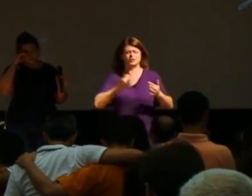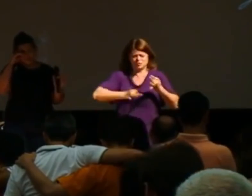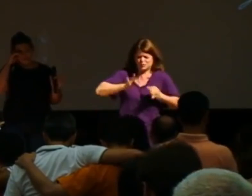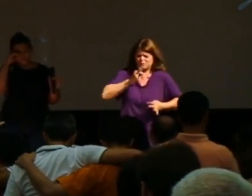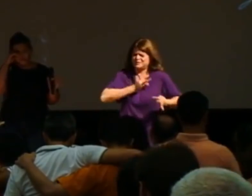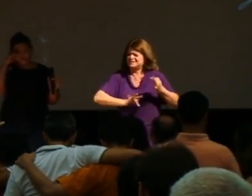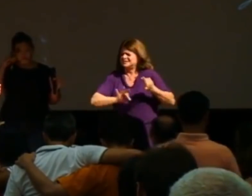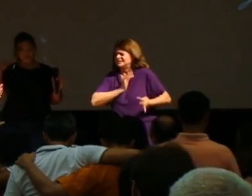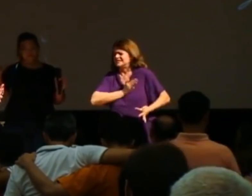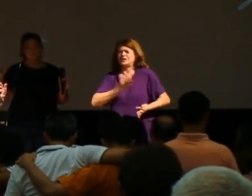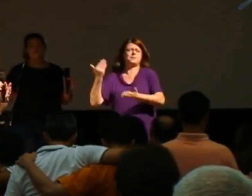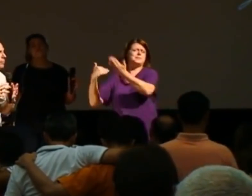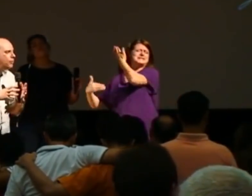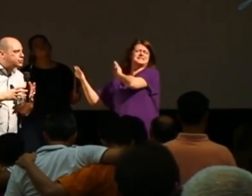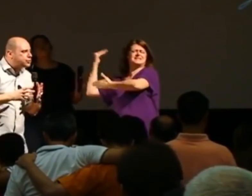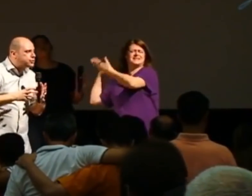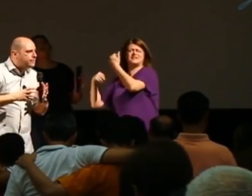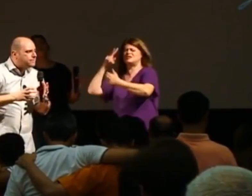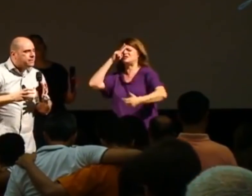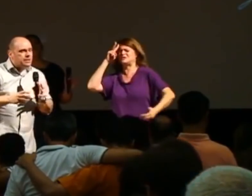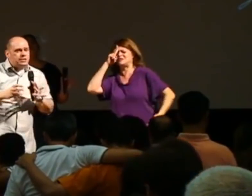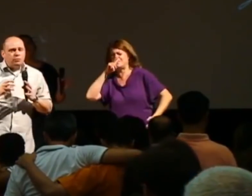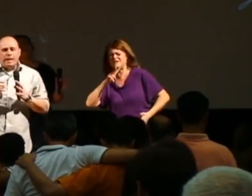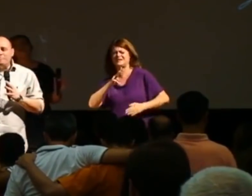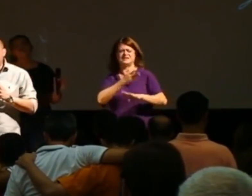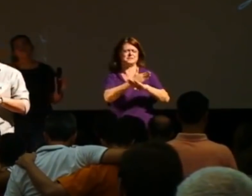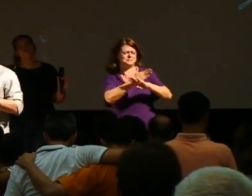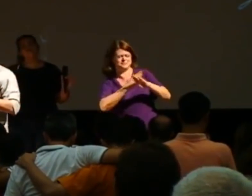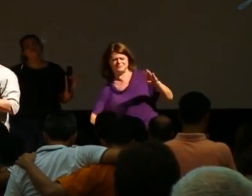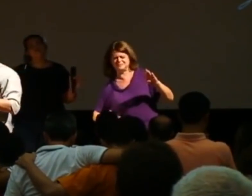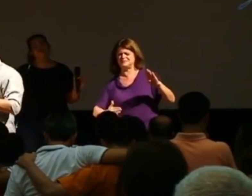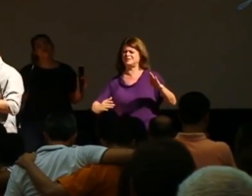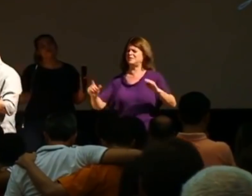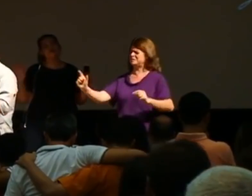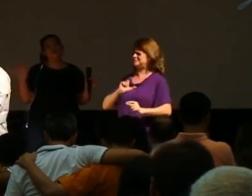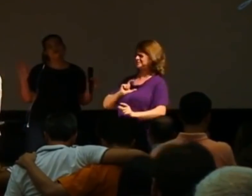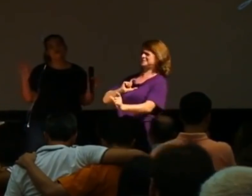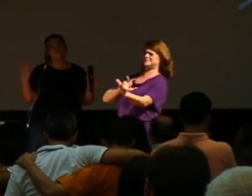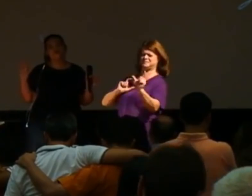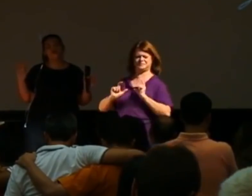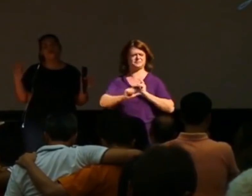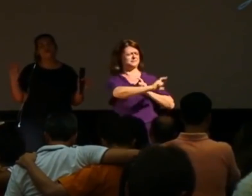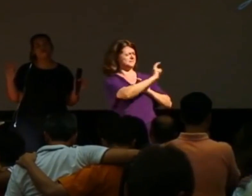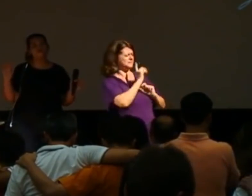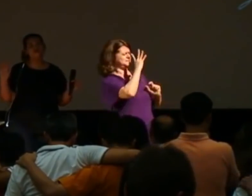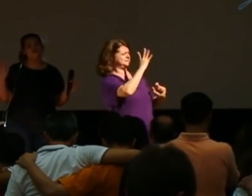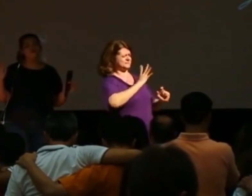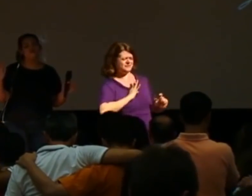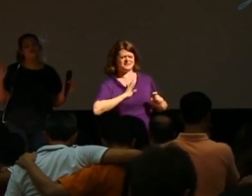derrotas pessoais, são abusos, são lamentos, são experiências